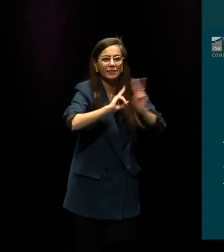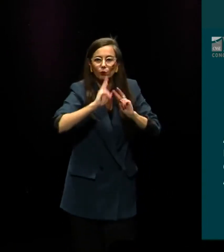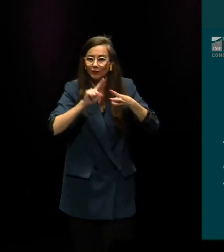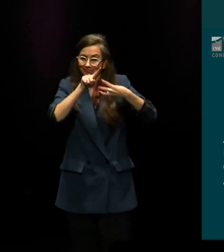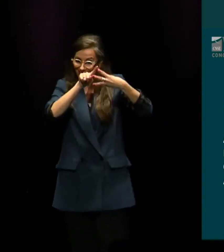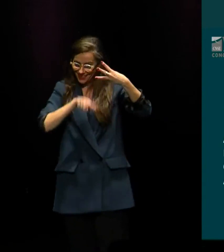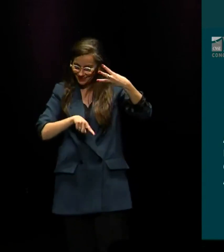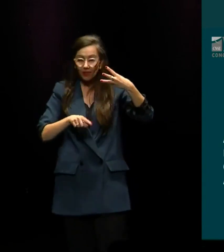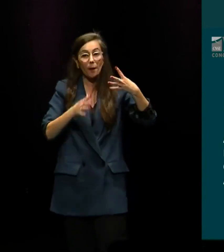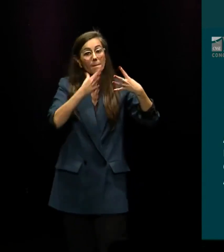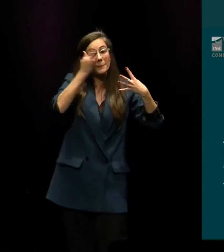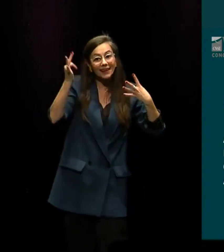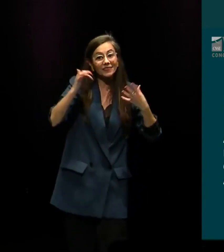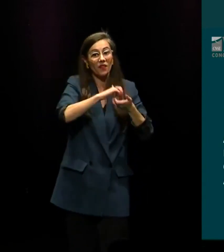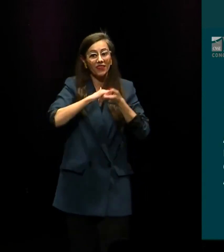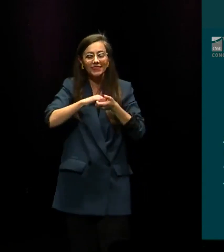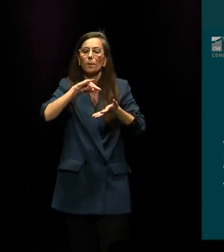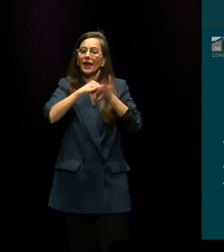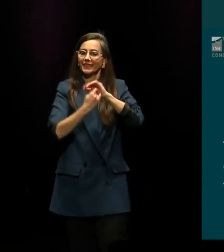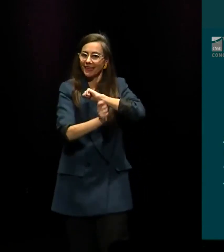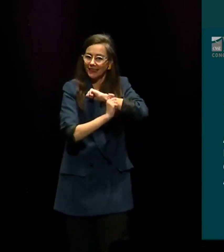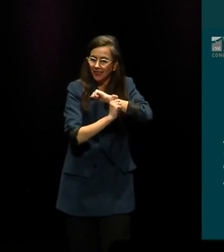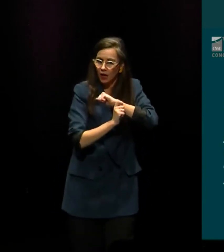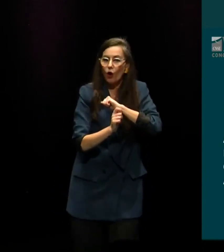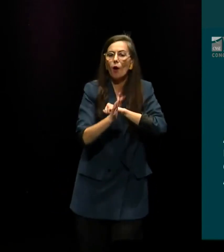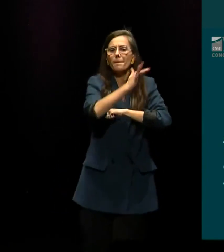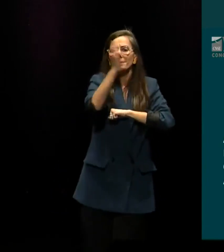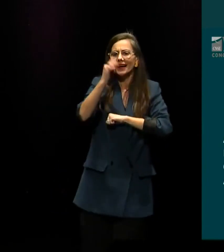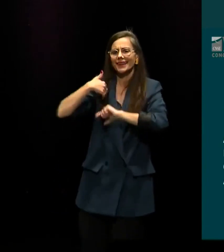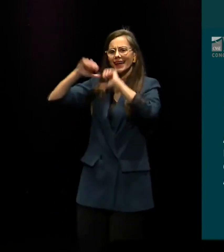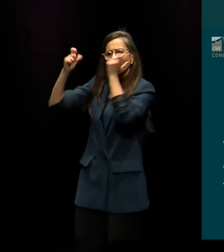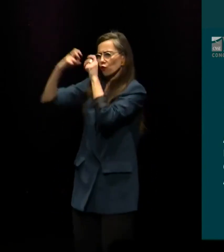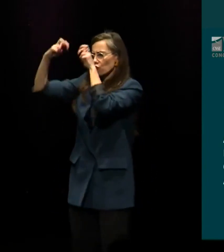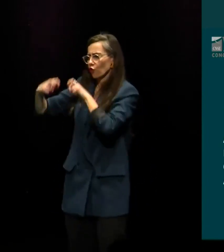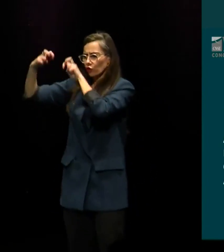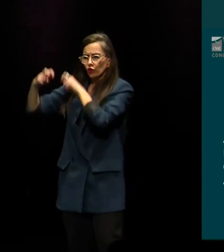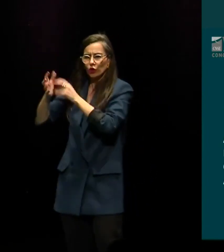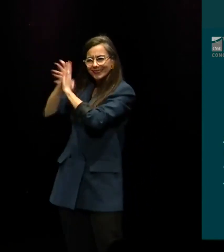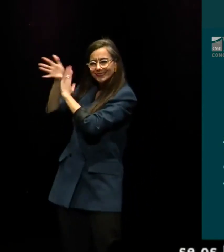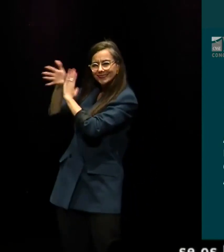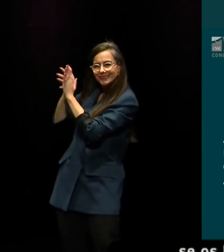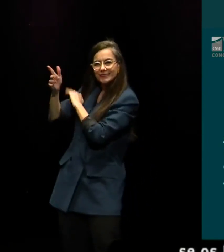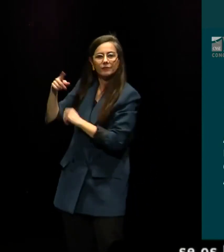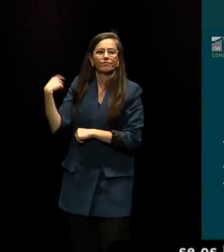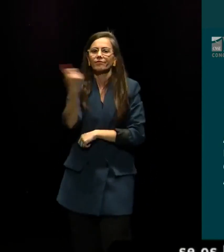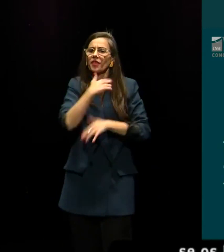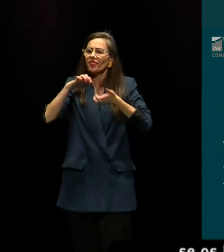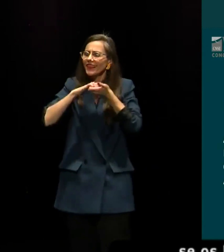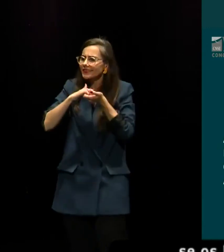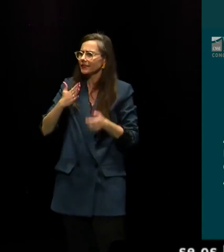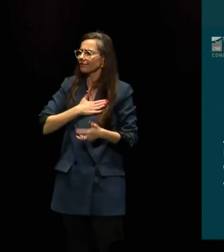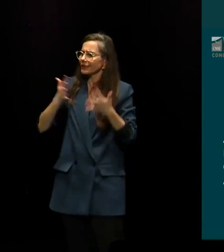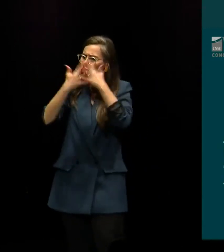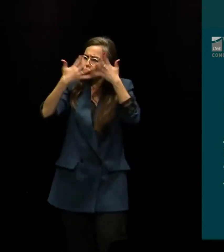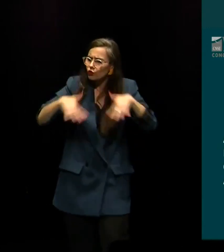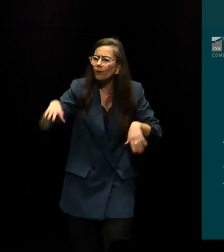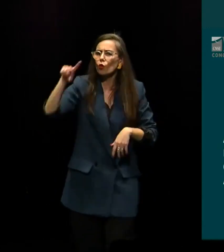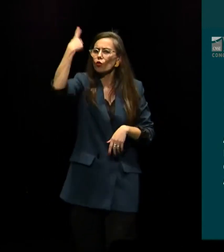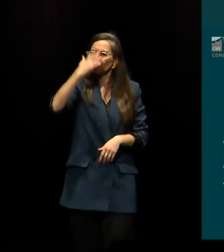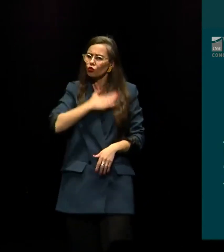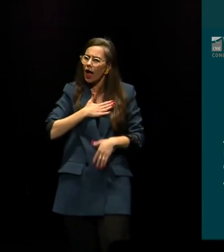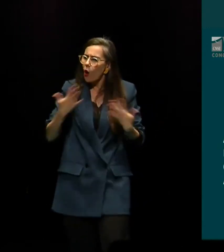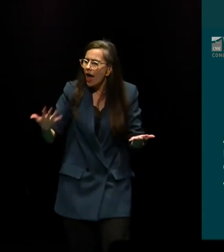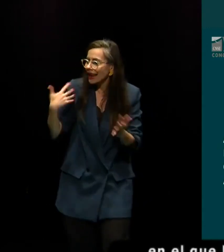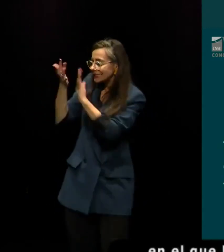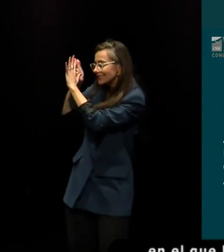en el que casi llegamos a recibir 1000 respuestas, el plan estratégico, en varias reuniones con ellos